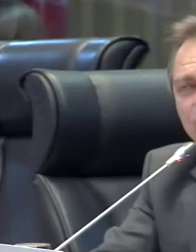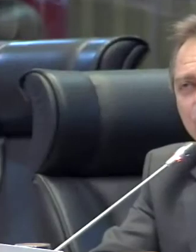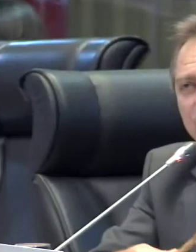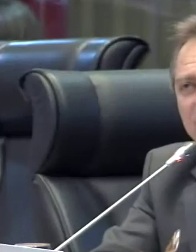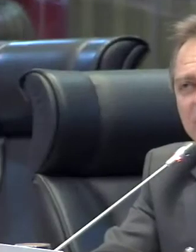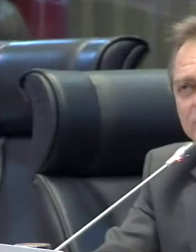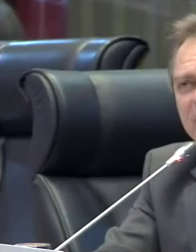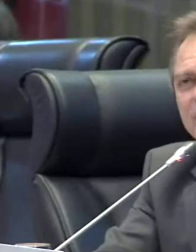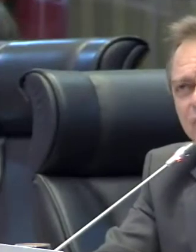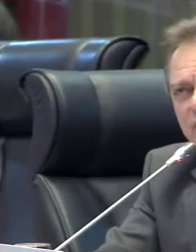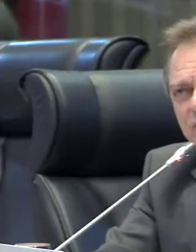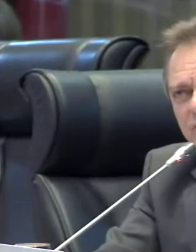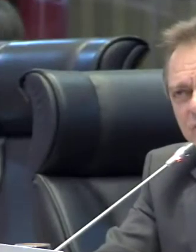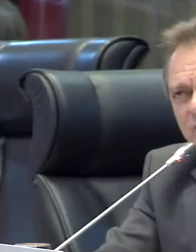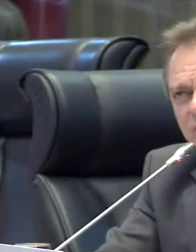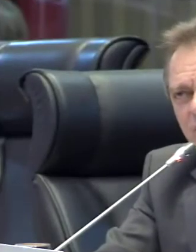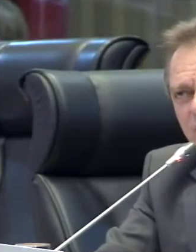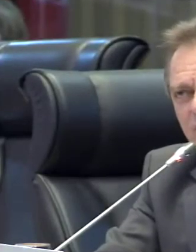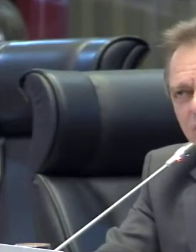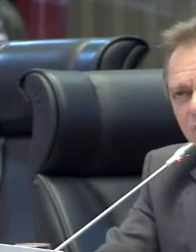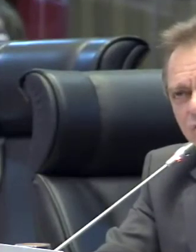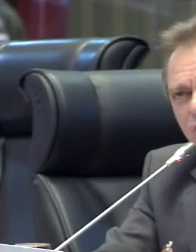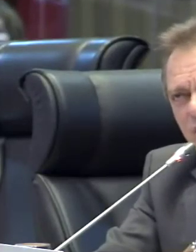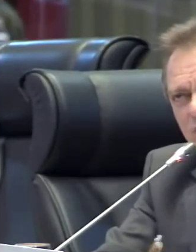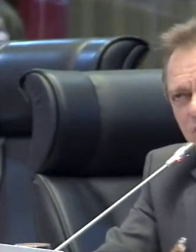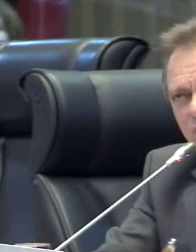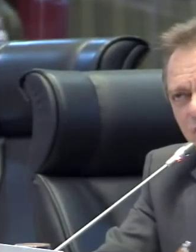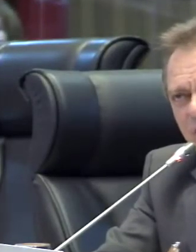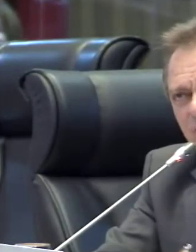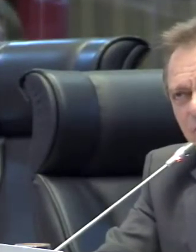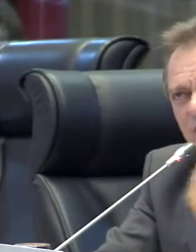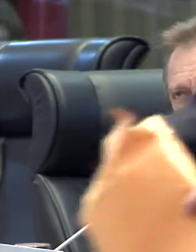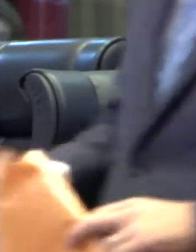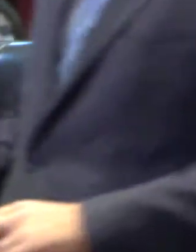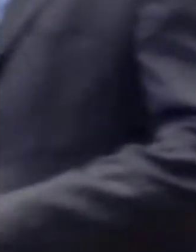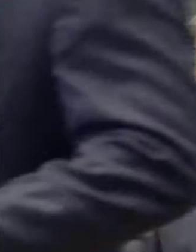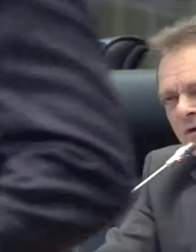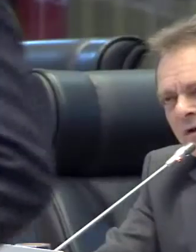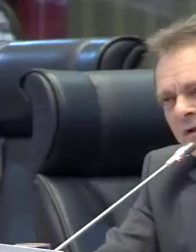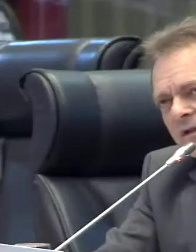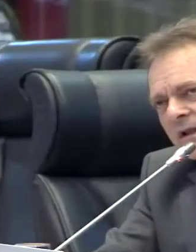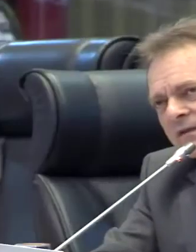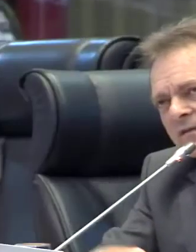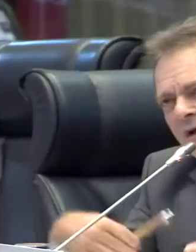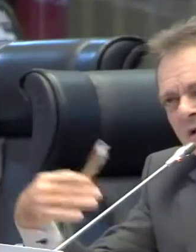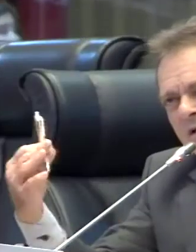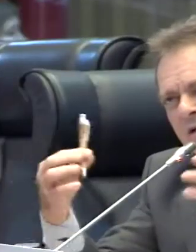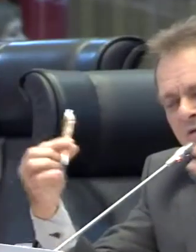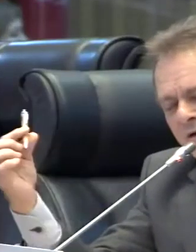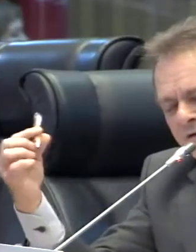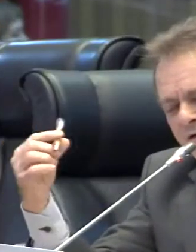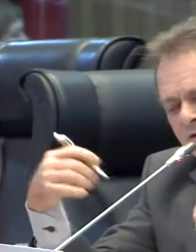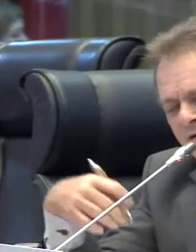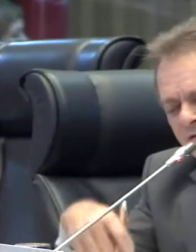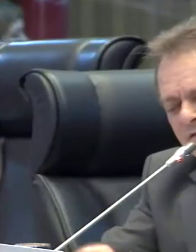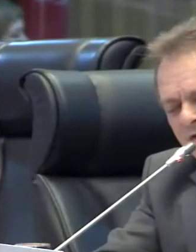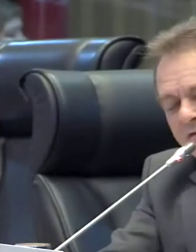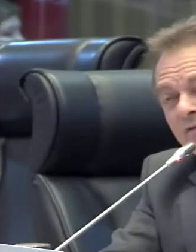que cuidar de malefícios. Não conheço qualquer um malefício dessa